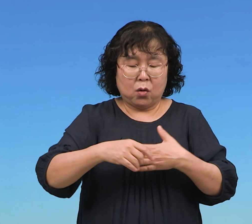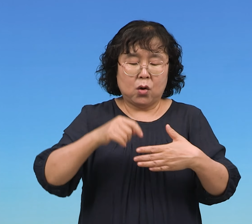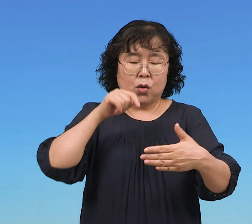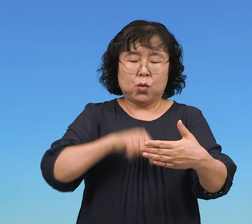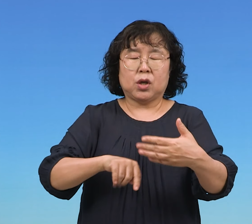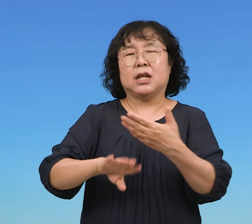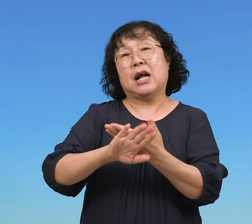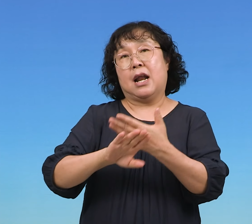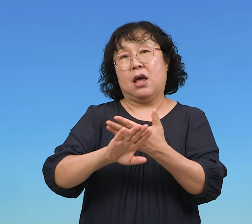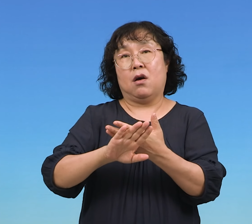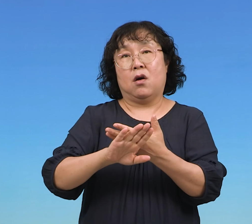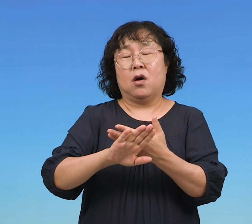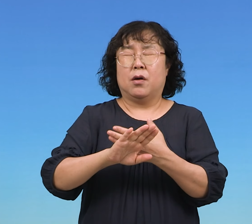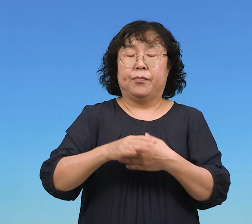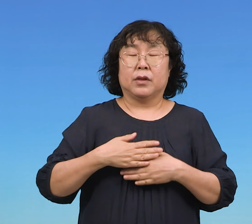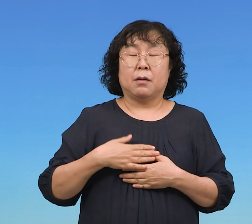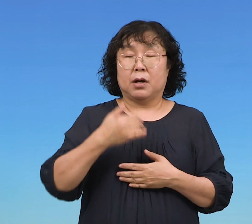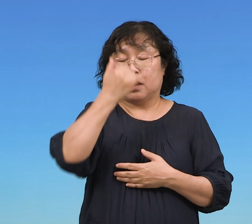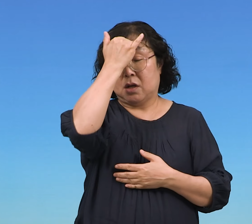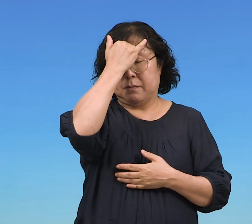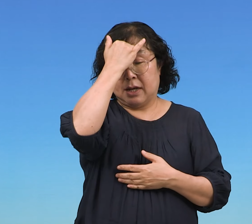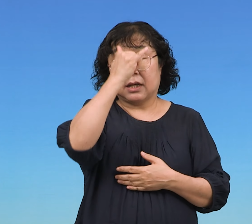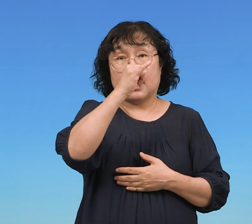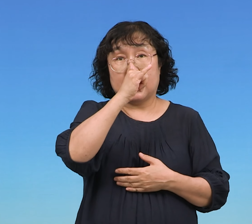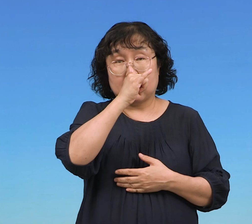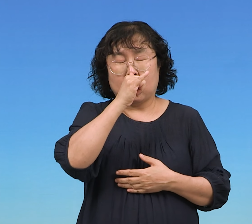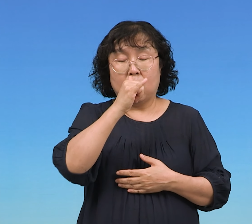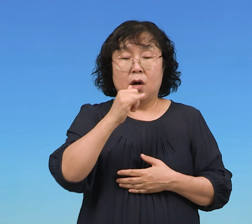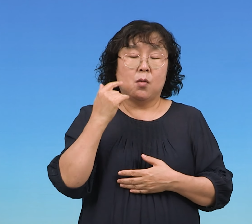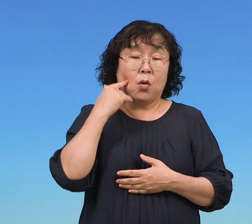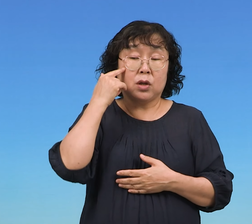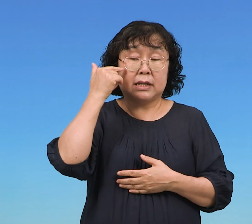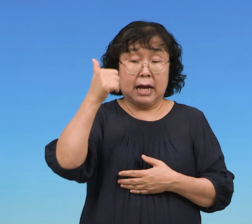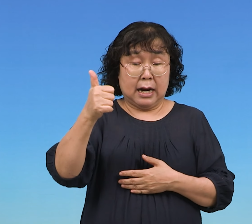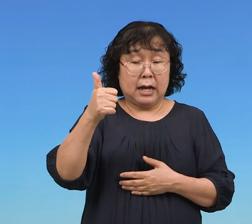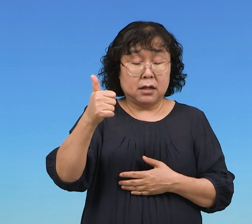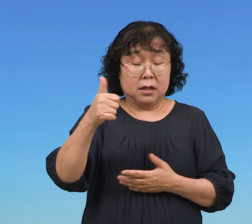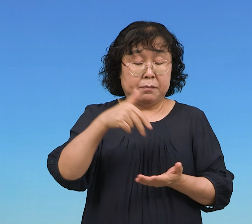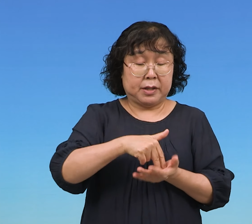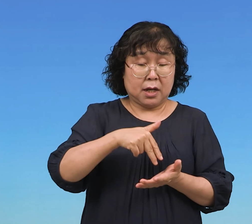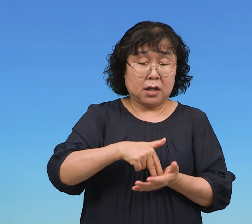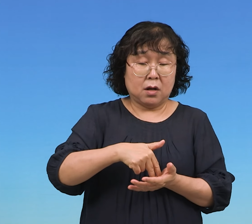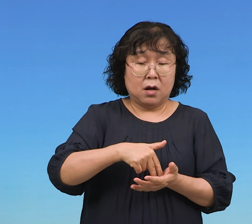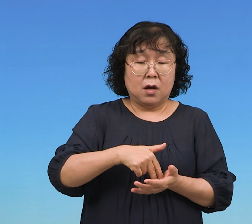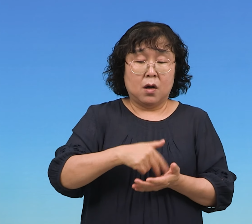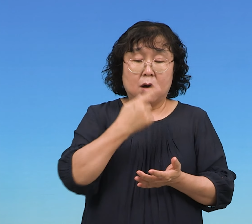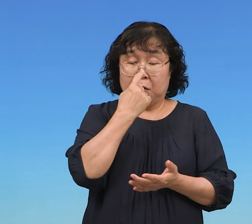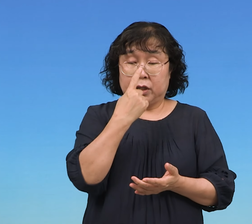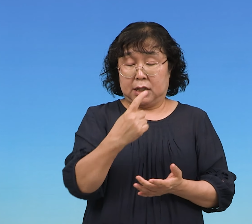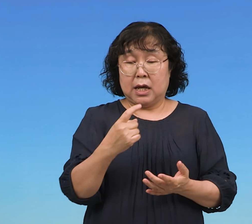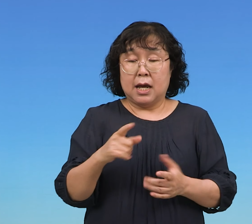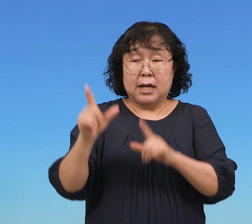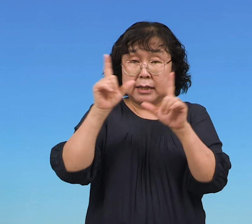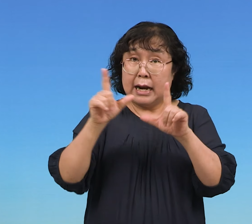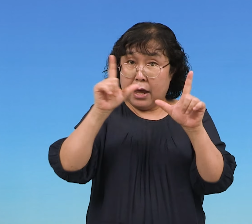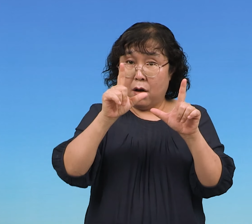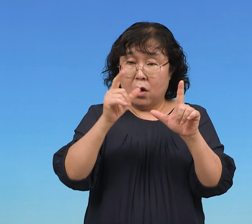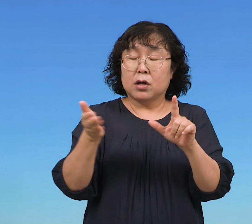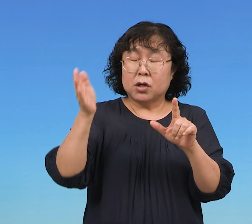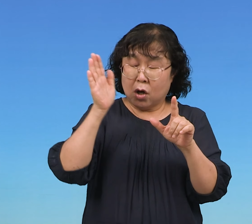점잖게 양복으로 가리고 있고 목사라는 타이틀로 감추고 살아가지만 우리 모두에게는 예외 없이 그러나가